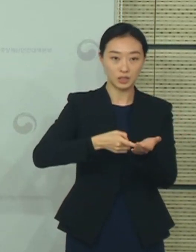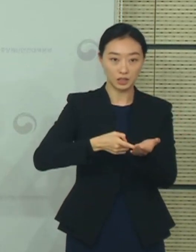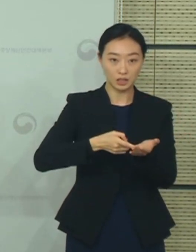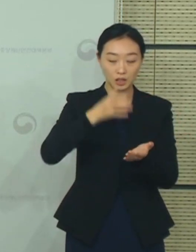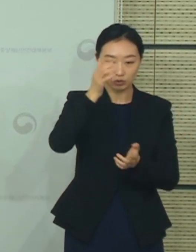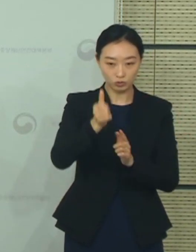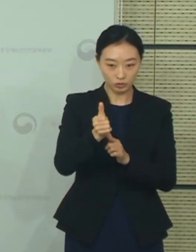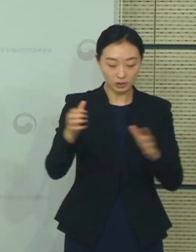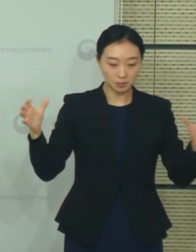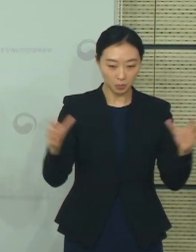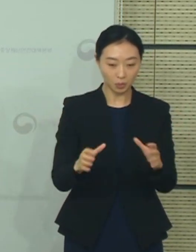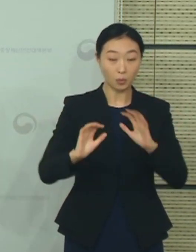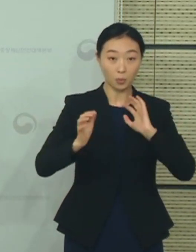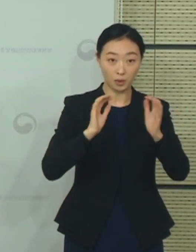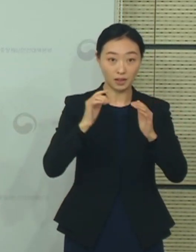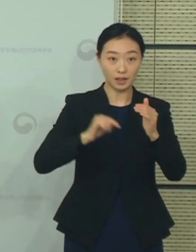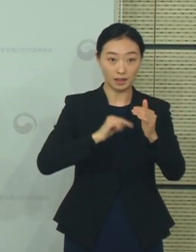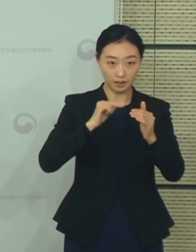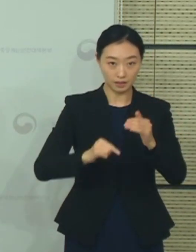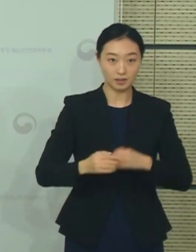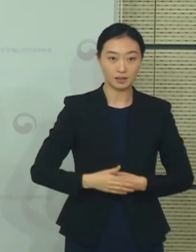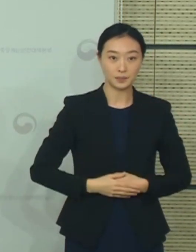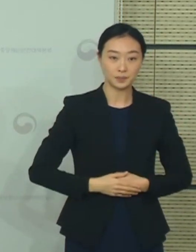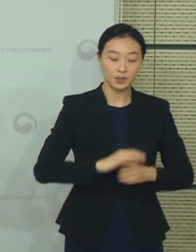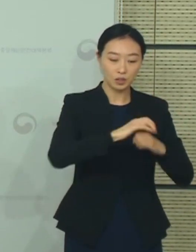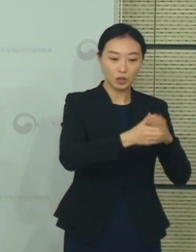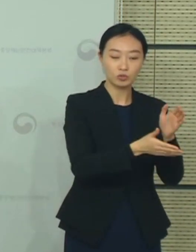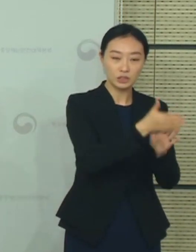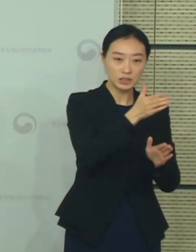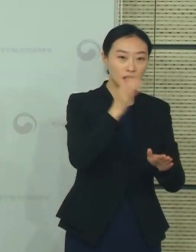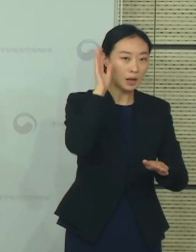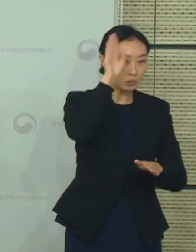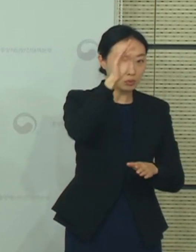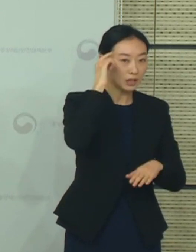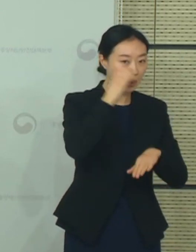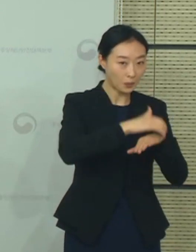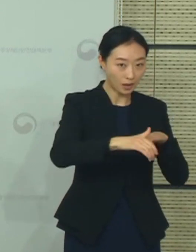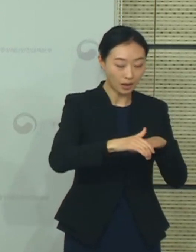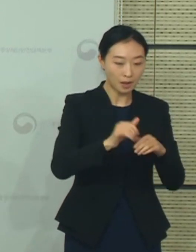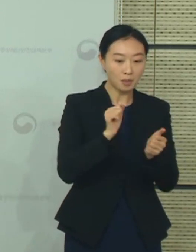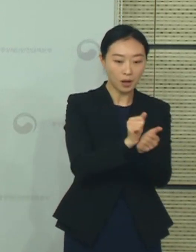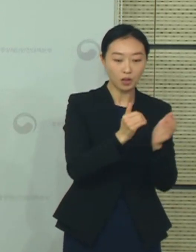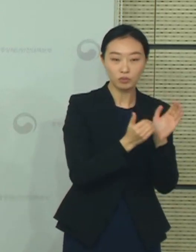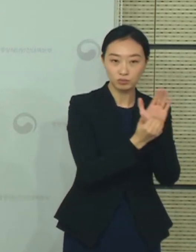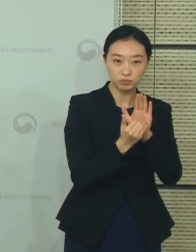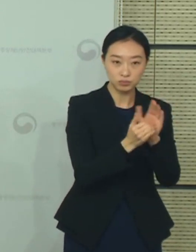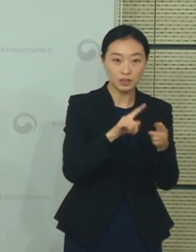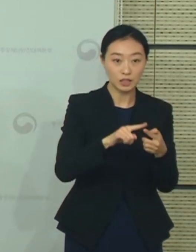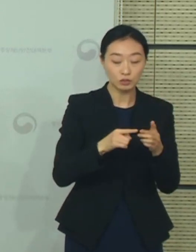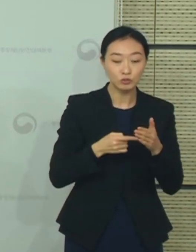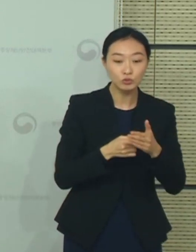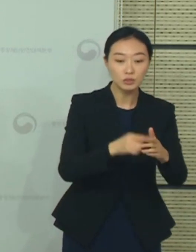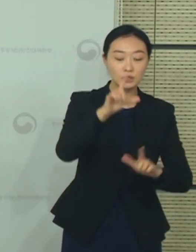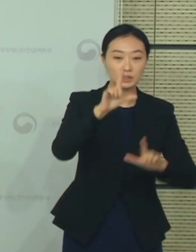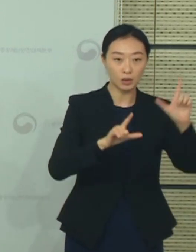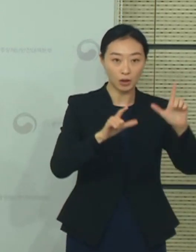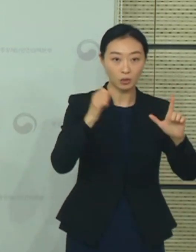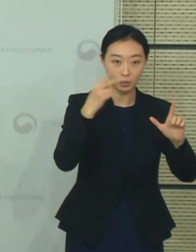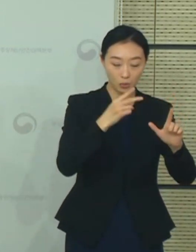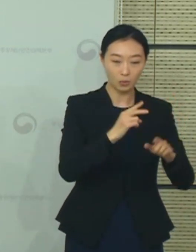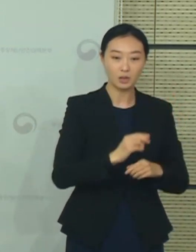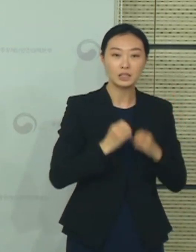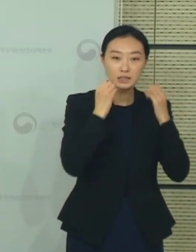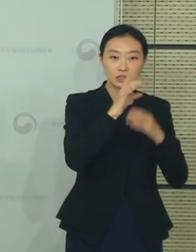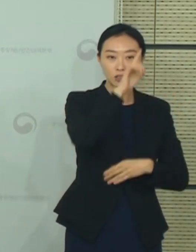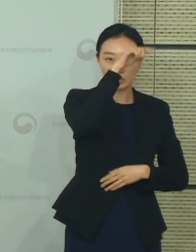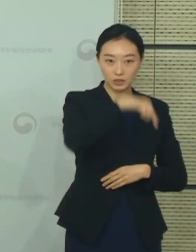중대본 회의에서는 대구시 병상 확보 계획 등 방역 대책 추진 상황과 신천지교회 전체 신도 조사 협조